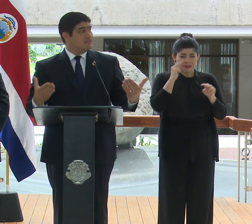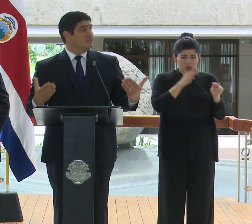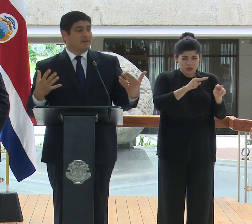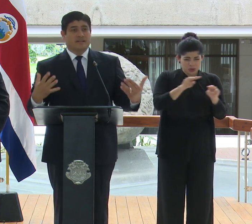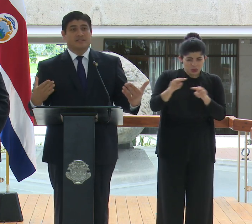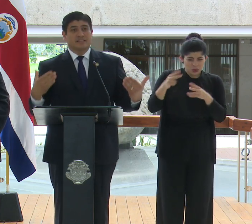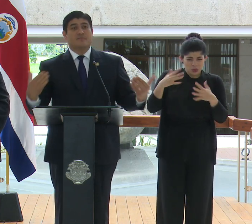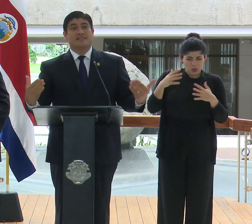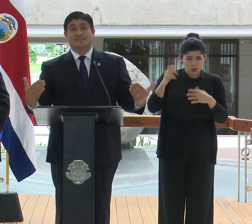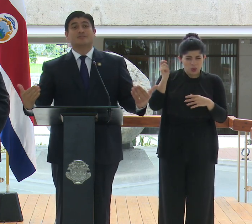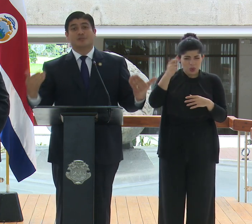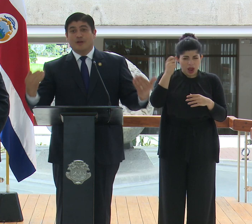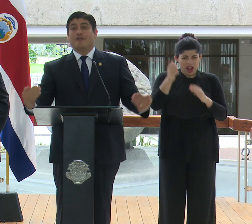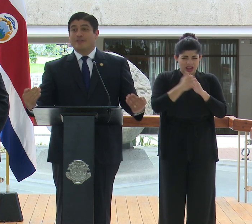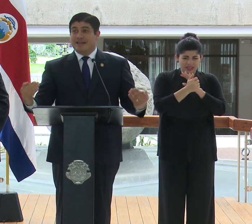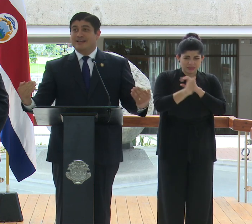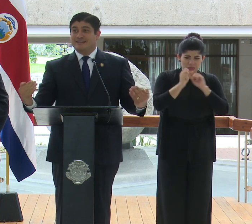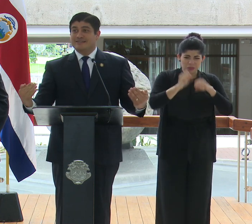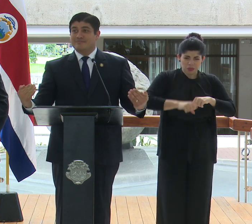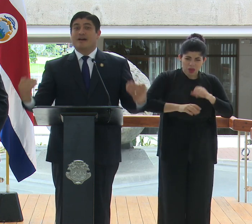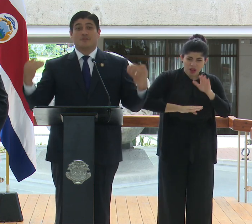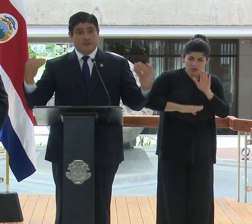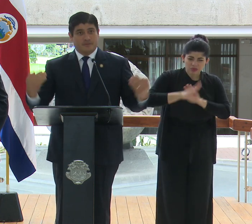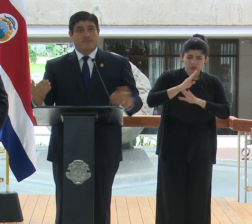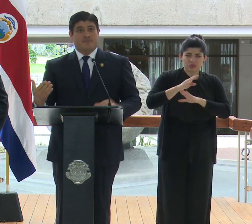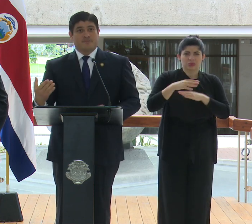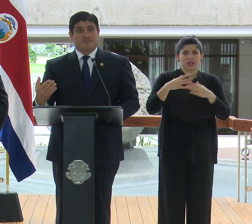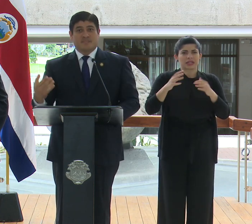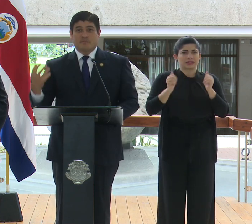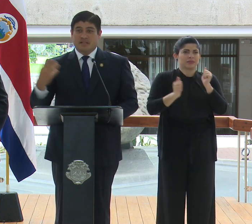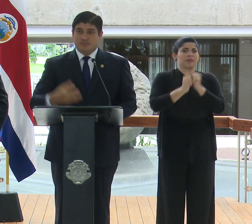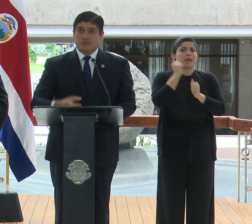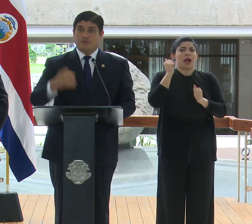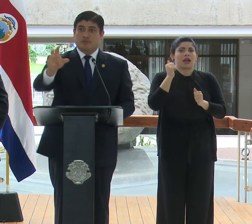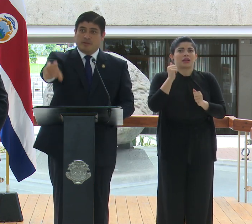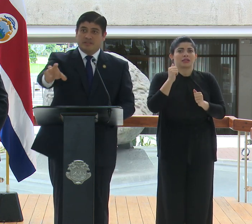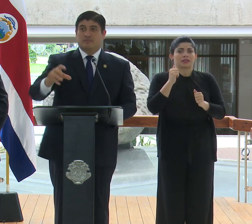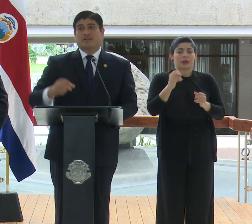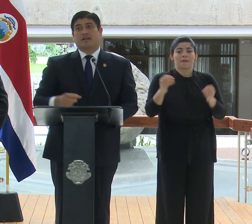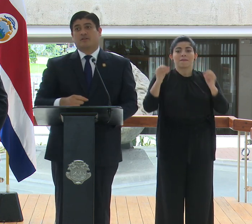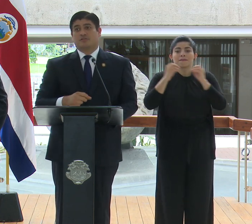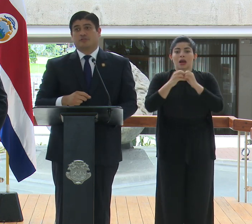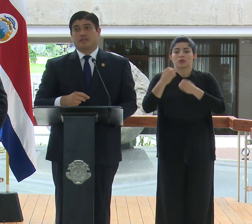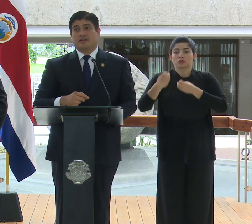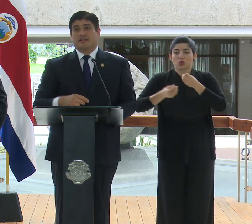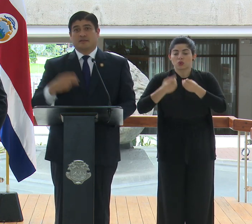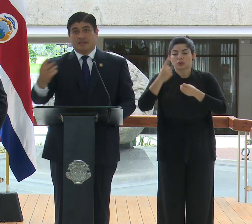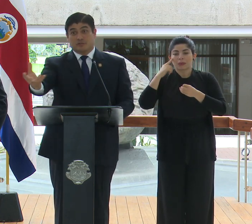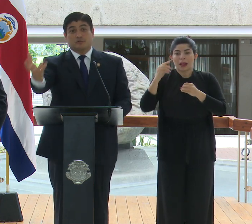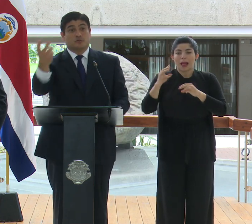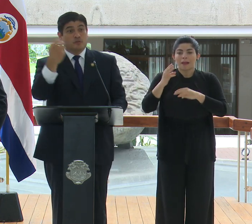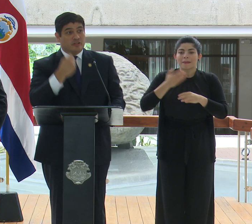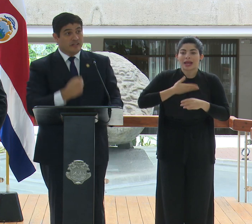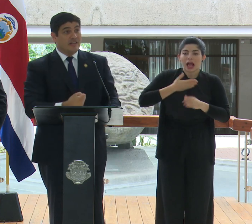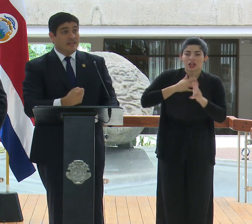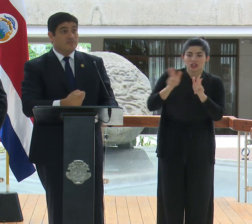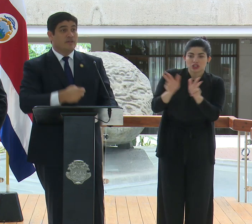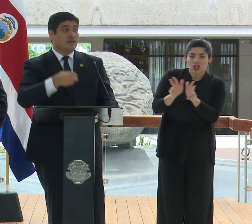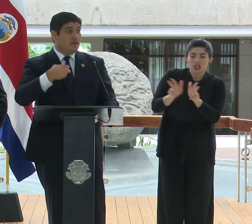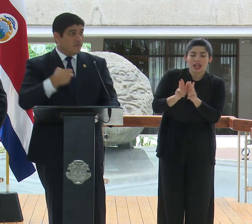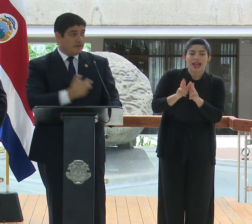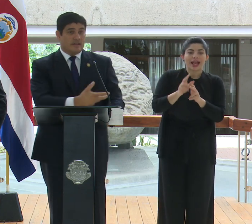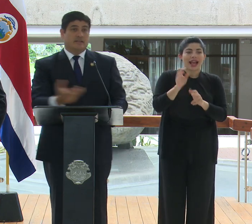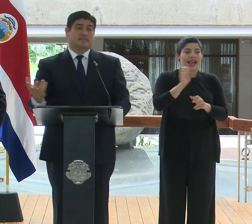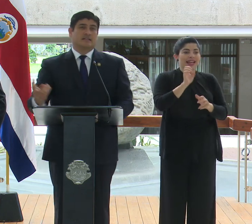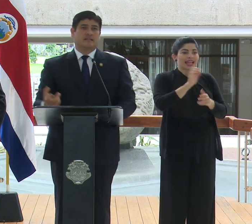de Guanacaste para crecer más es todavía mayor. De más producción para ese mercado chorotega, de más consumo de energía